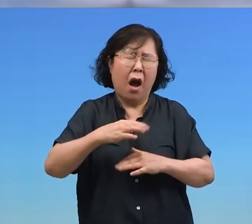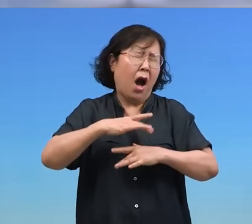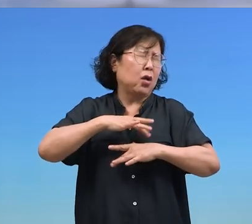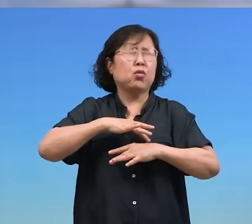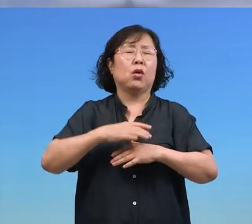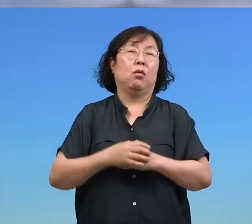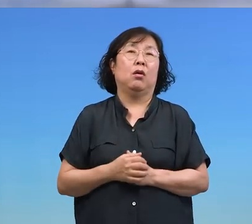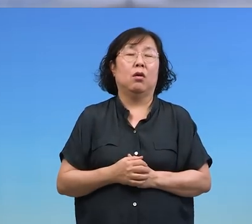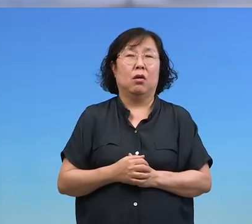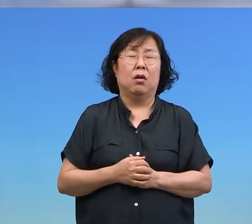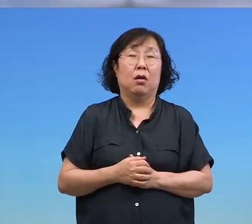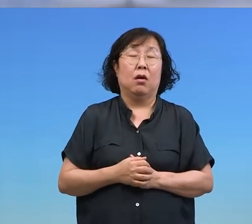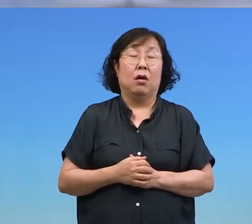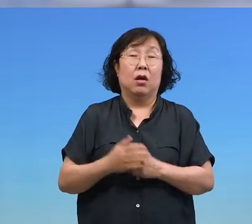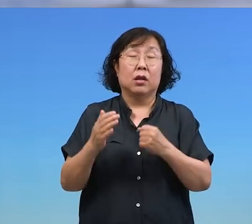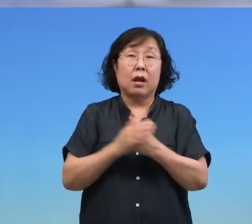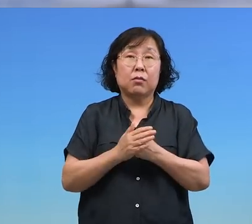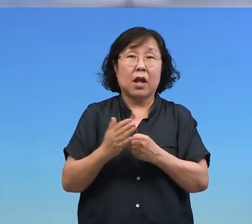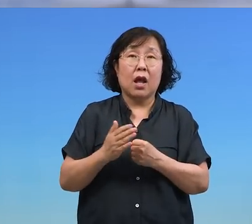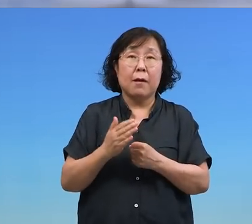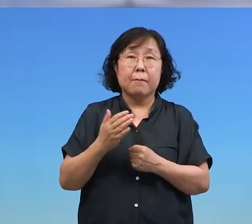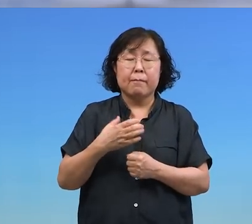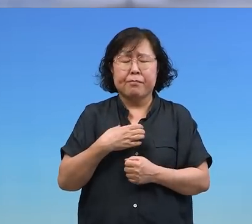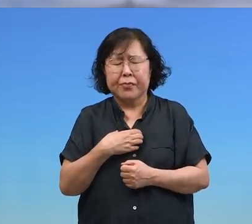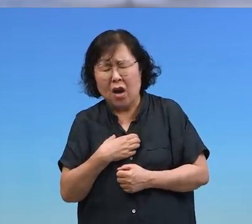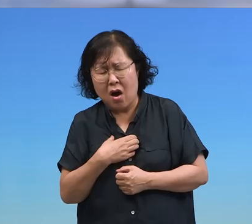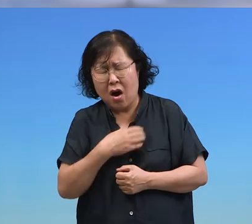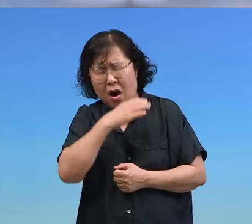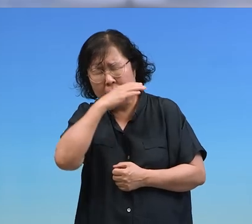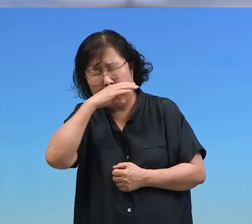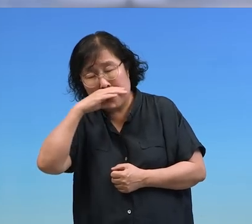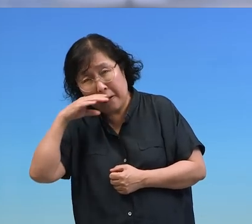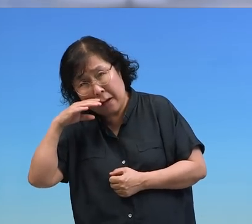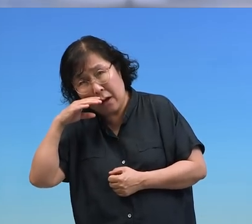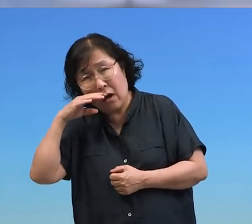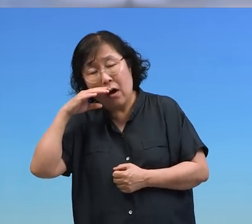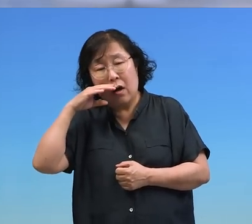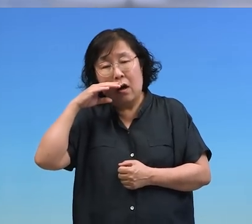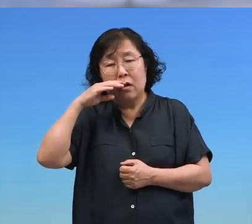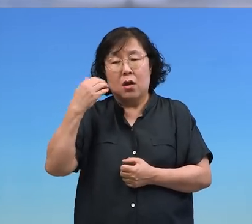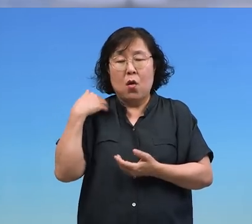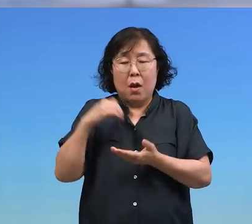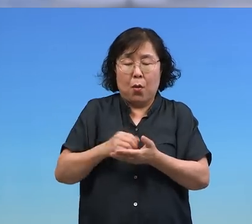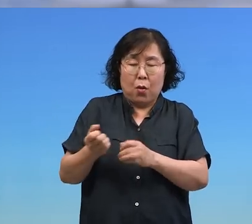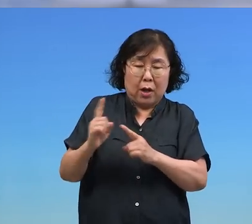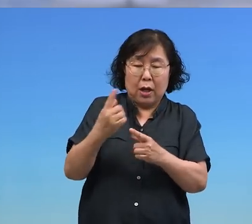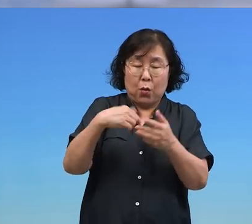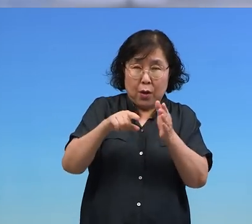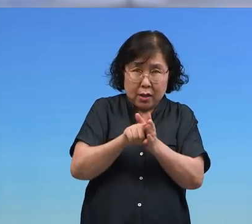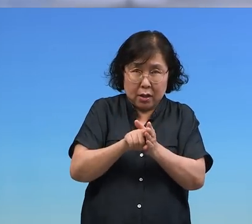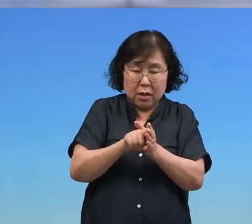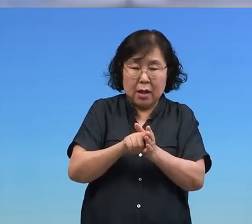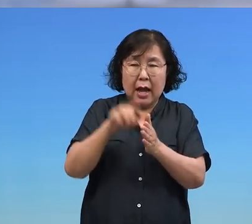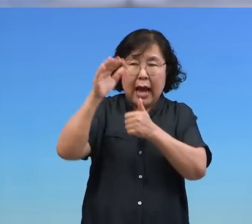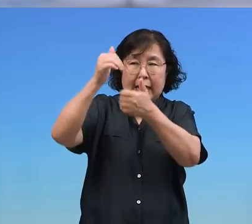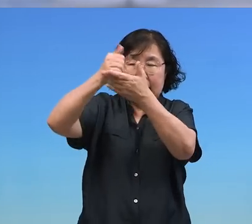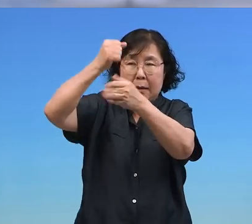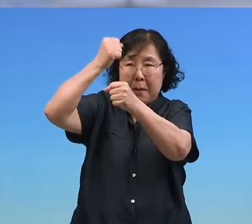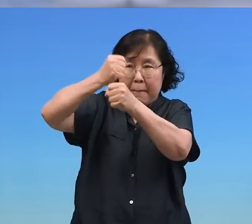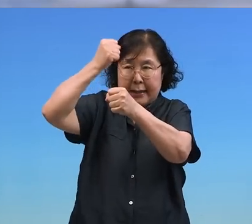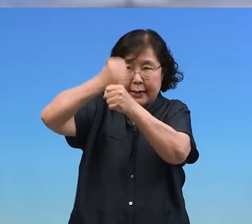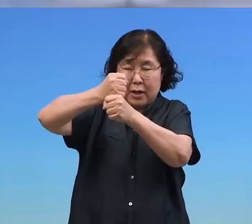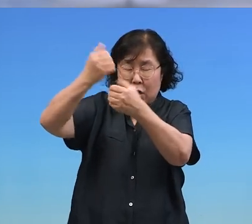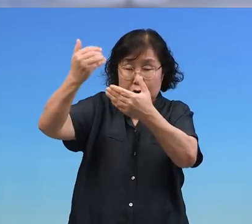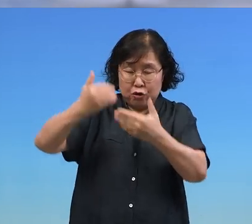경건을 찾으려면 어떻게 해야 된다고요? 먼저 자기 피조물로 자기 자리로 돌아와야 돼요 분명 우리 교회가